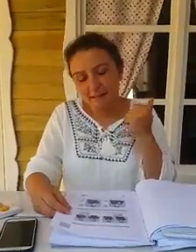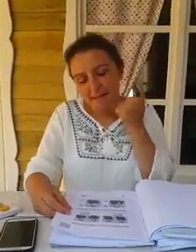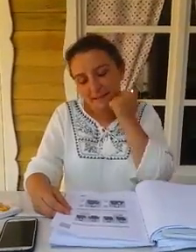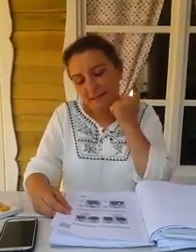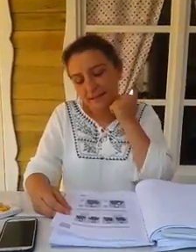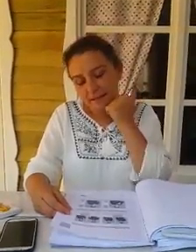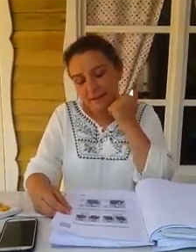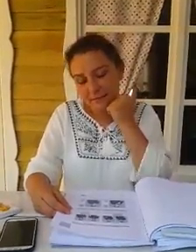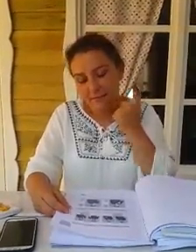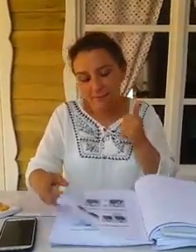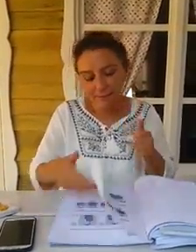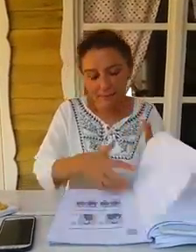Yedek.